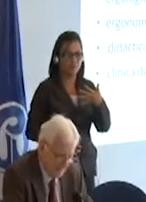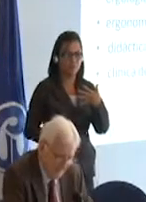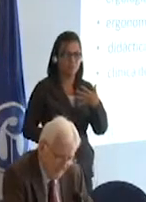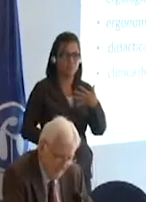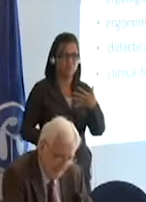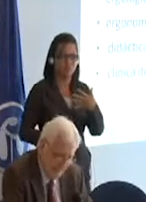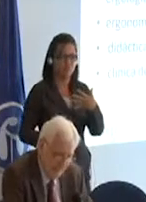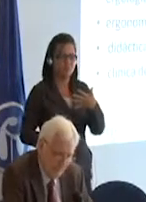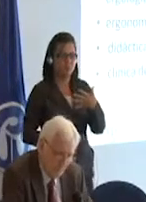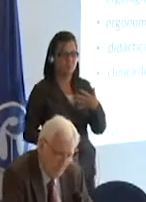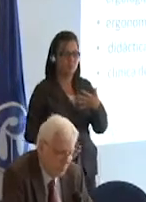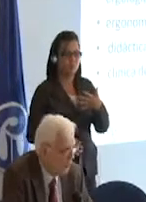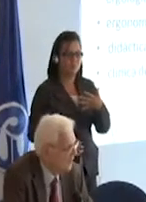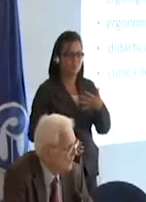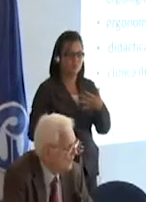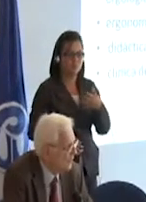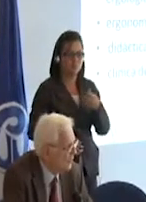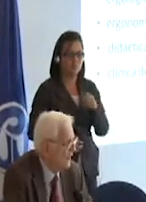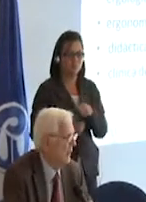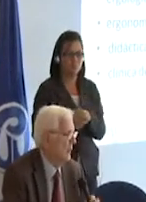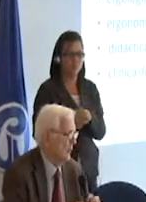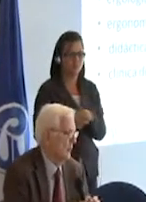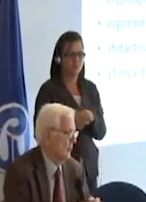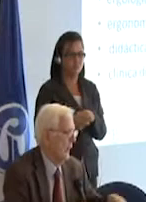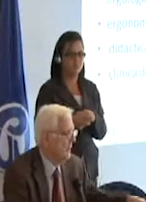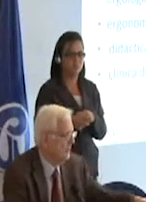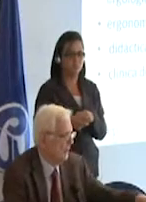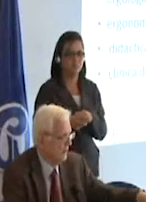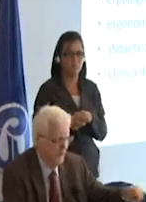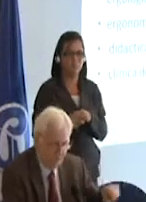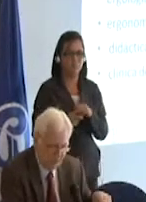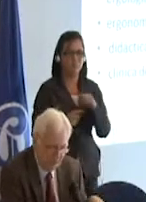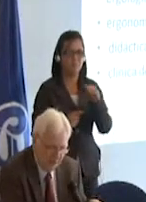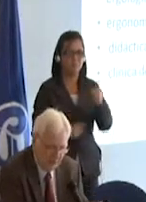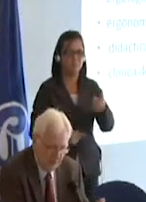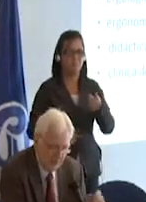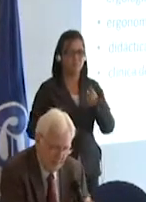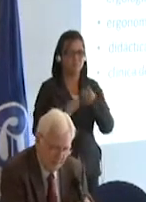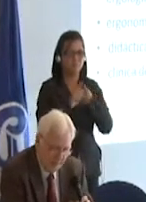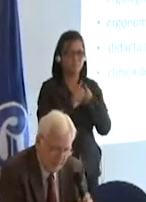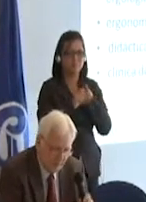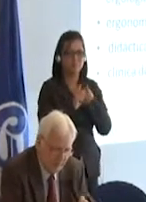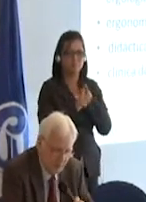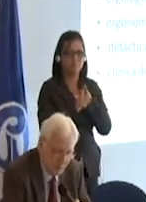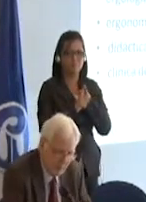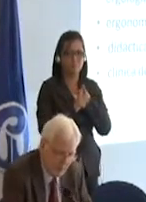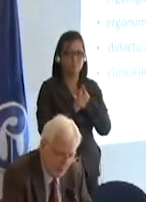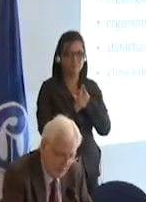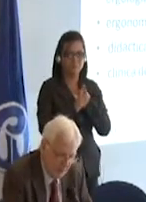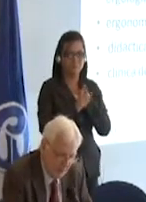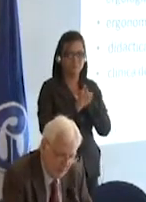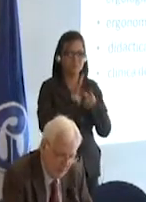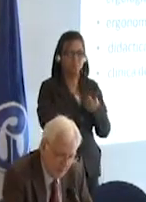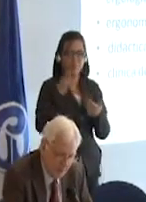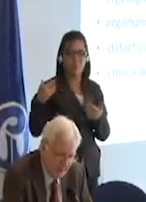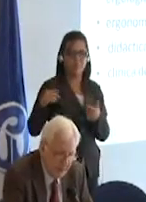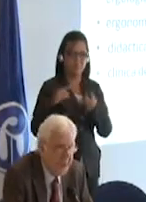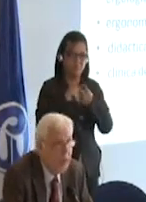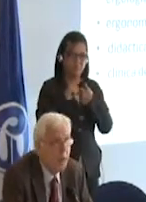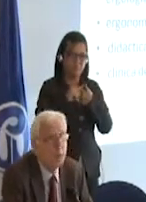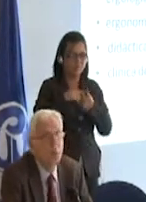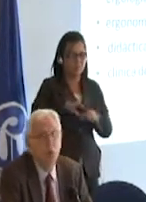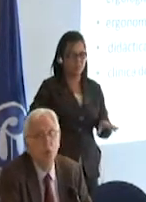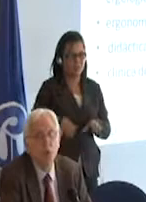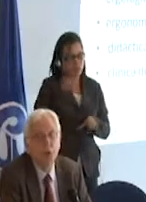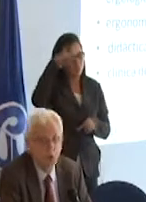Una primera aproximación al concepto de actividad puede encontrarse en Schwartz, que citamos aquí en la